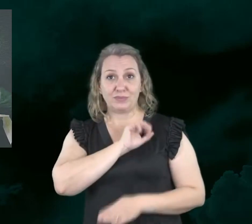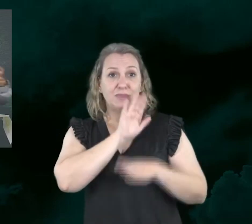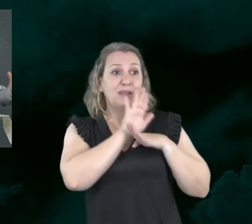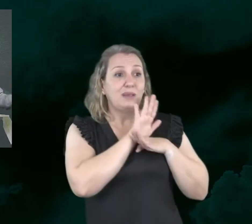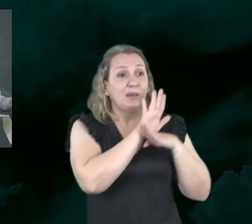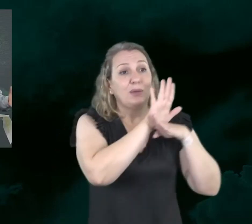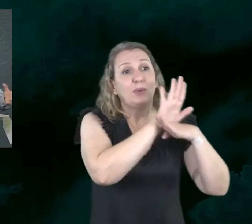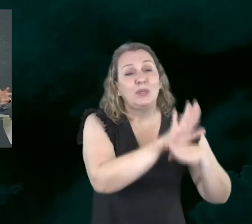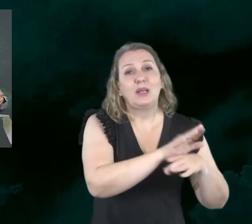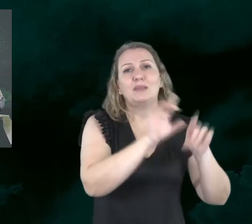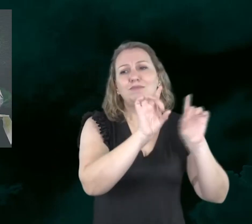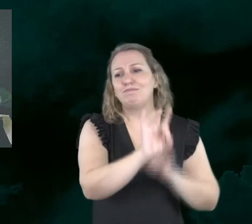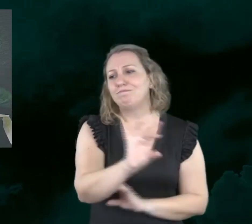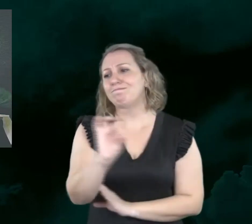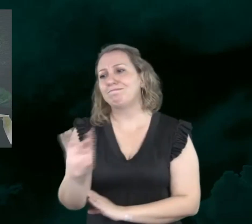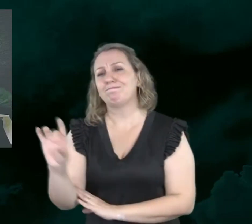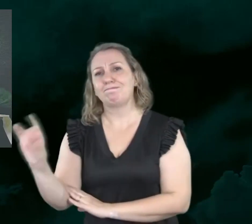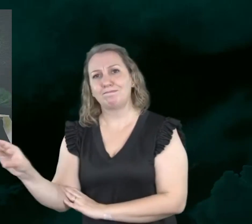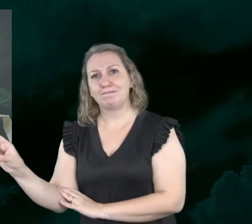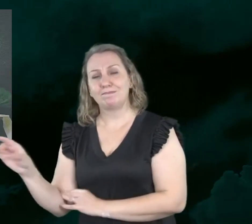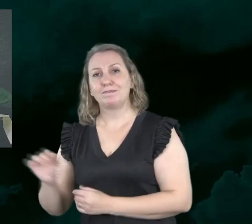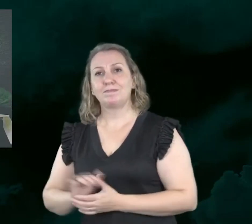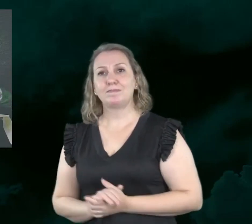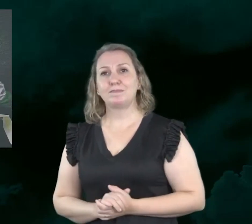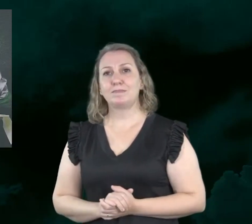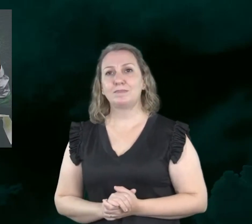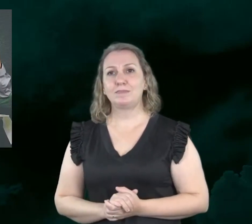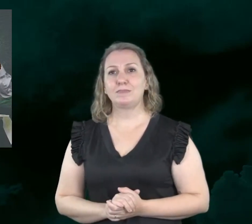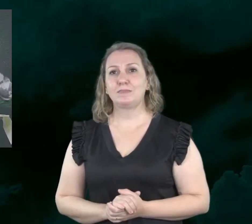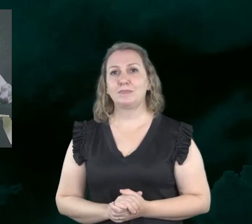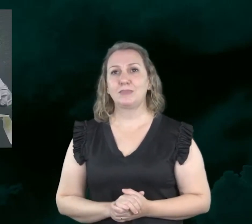das pessoas, mas isso ainda exige uma